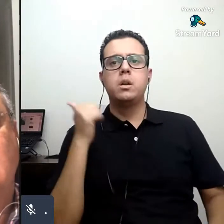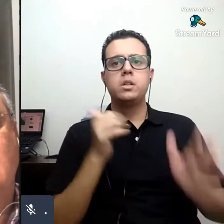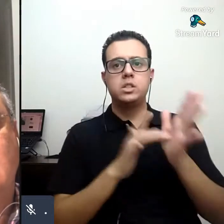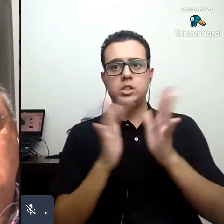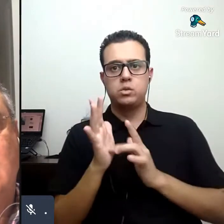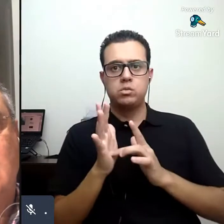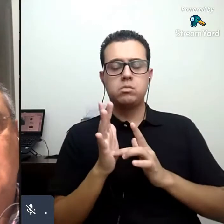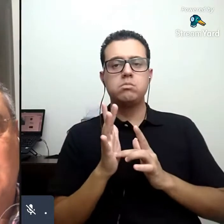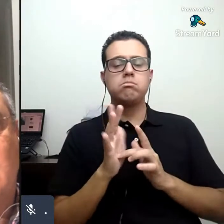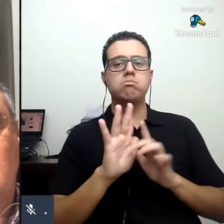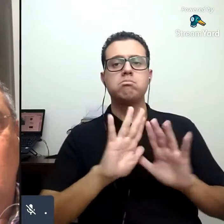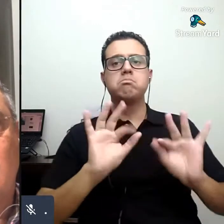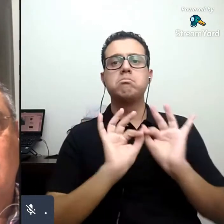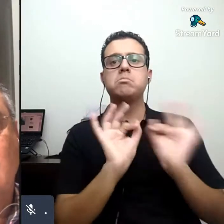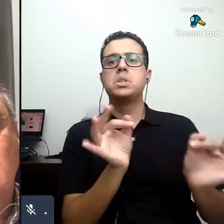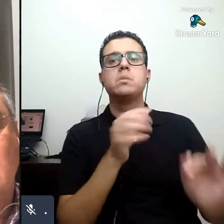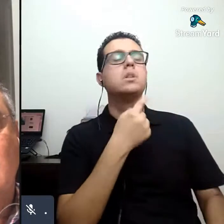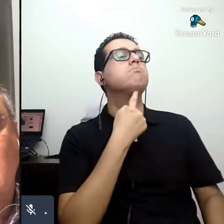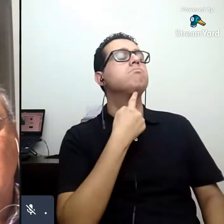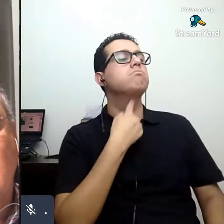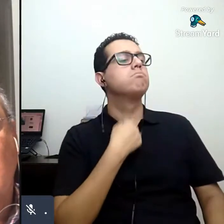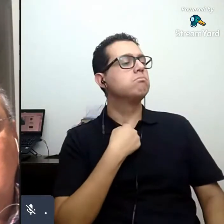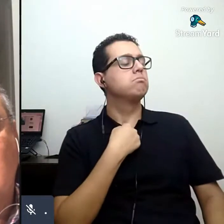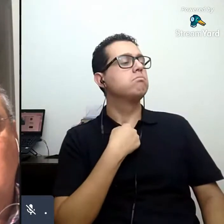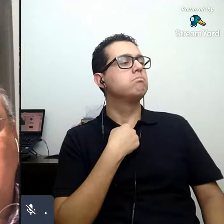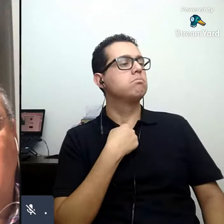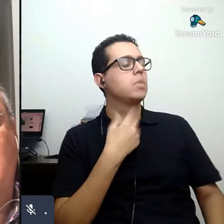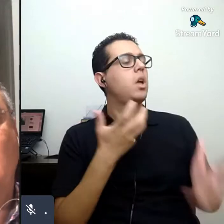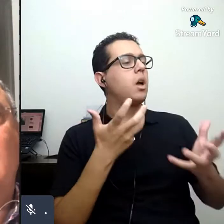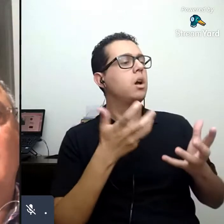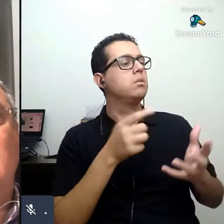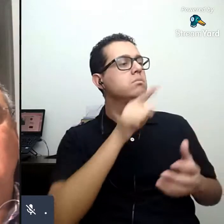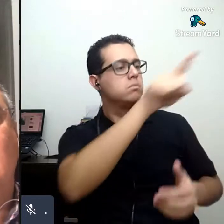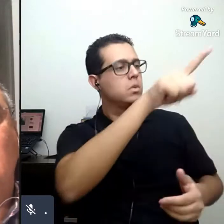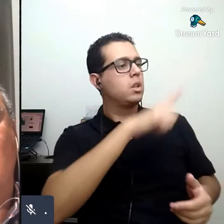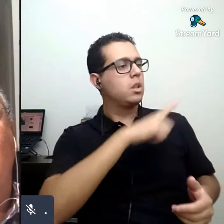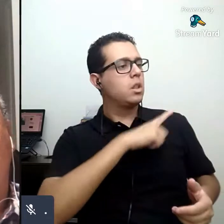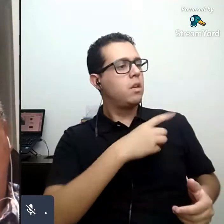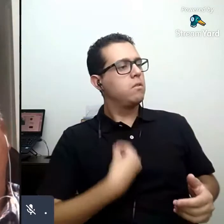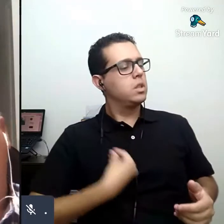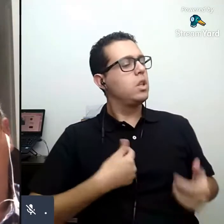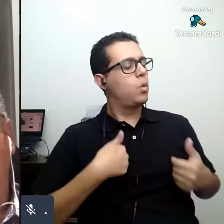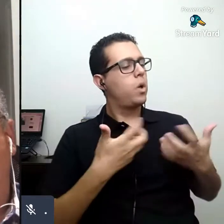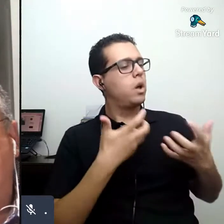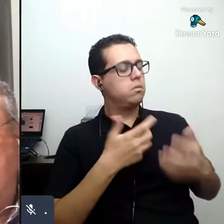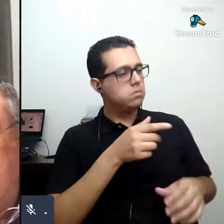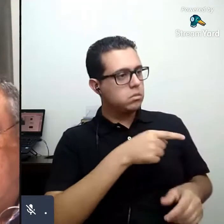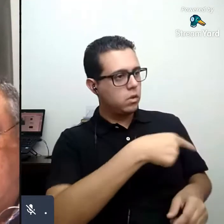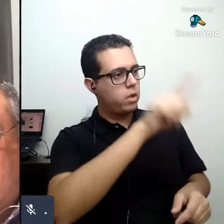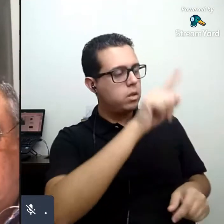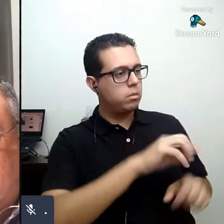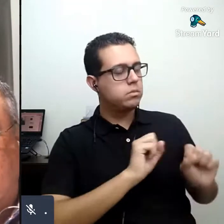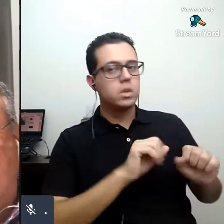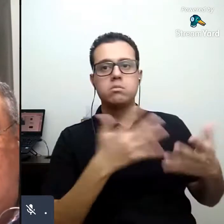vida naquele corpo foi para o lugar correto o seu poder.